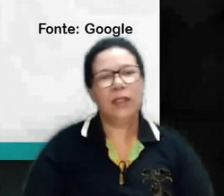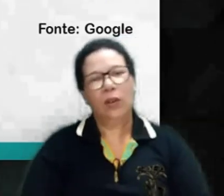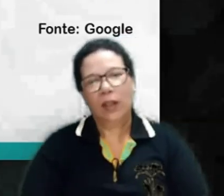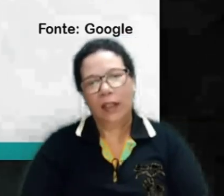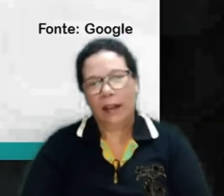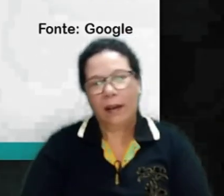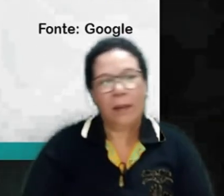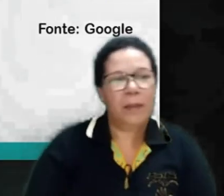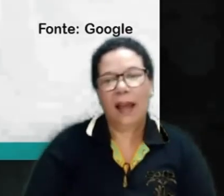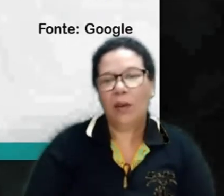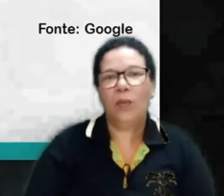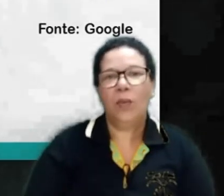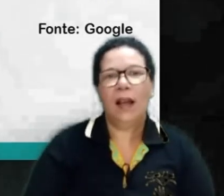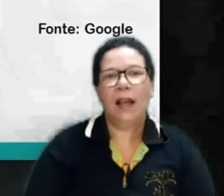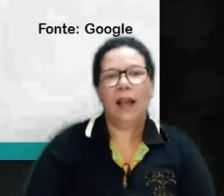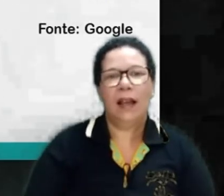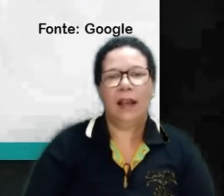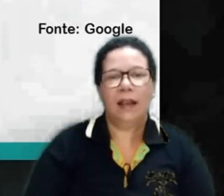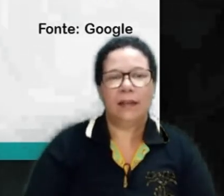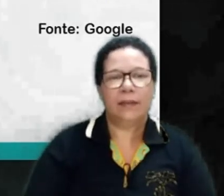agora partir para